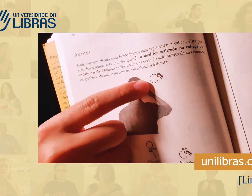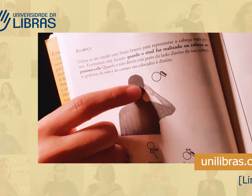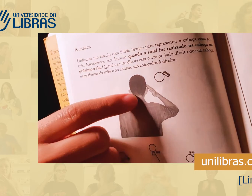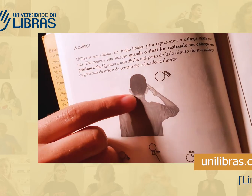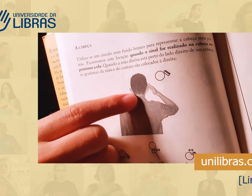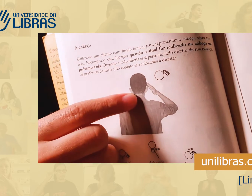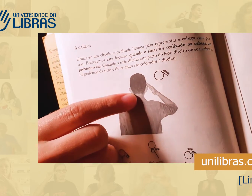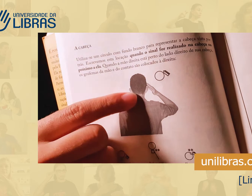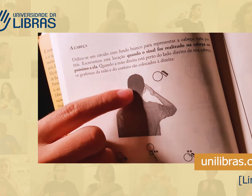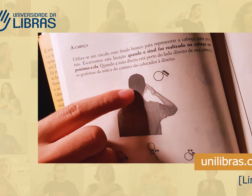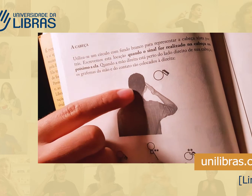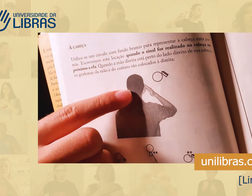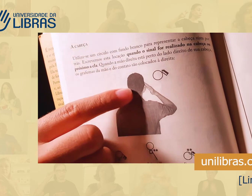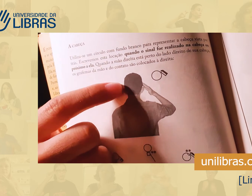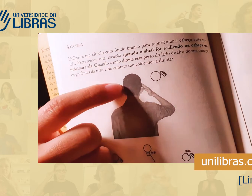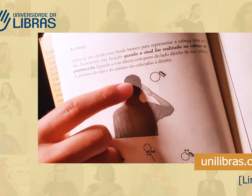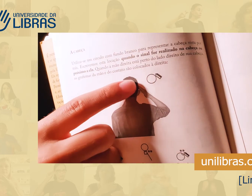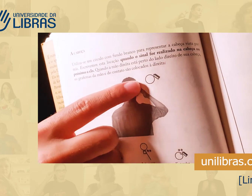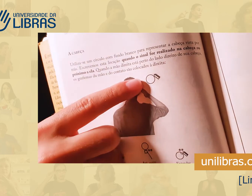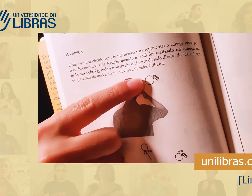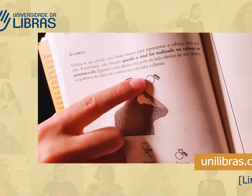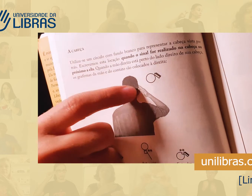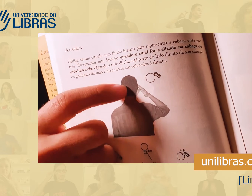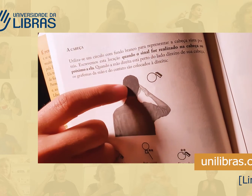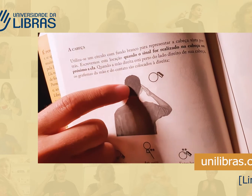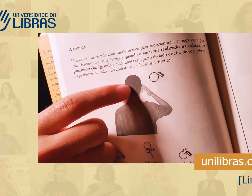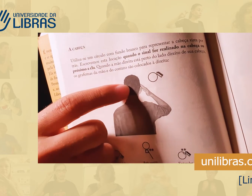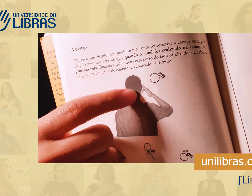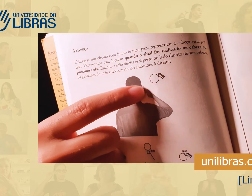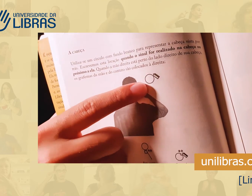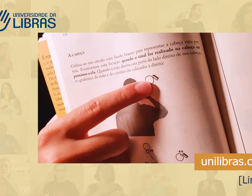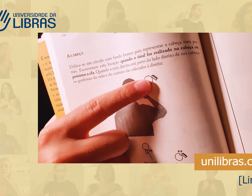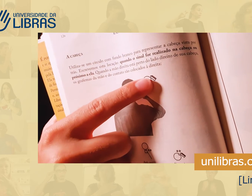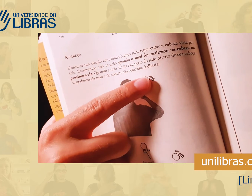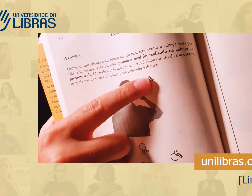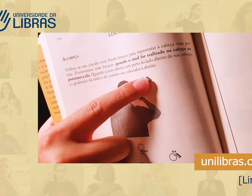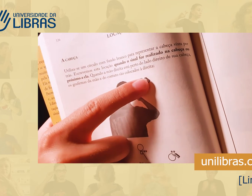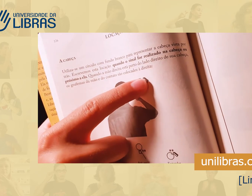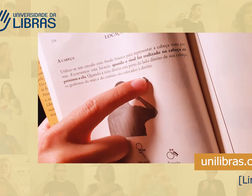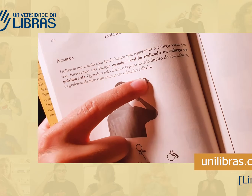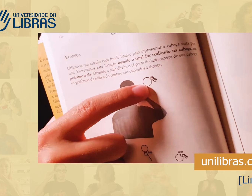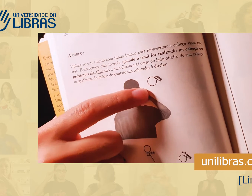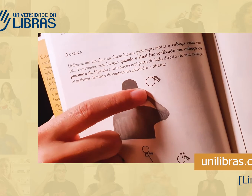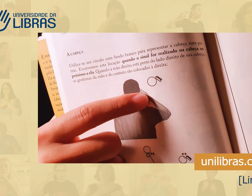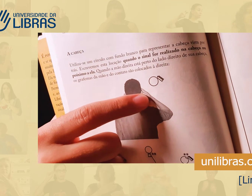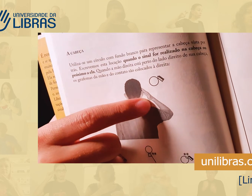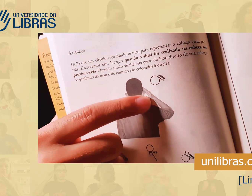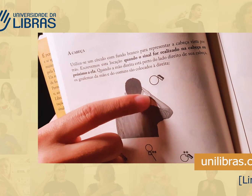E aqui você percebe a lógica, olha, o círculo representa a cabeça, essa mão aqui, a metade preta, representa